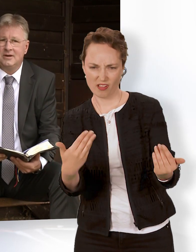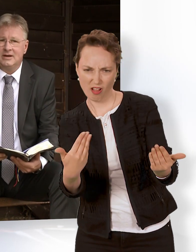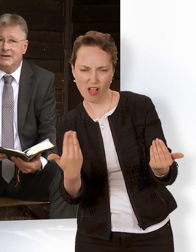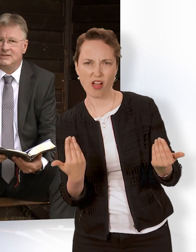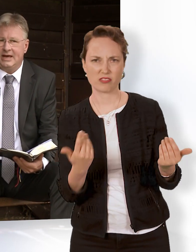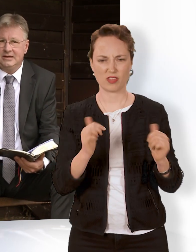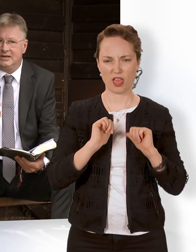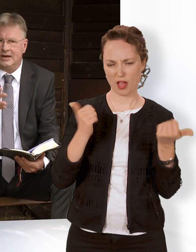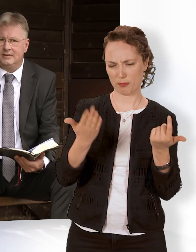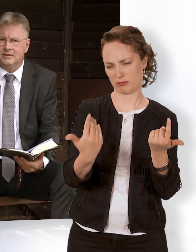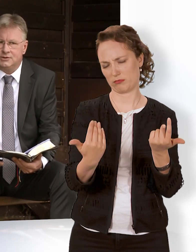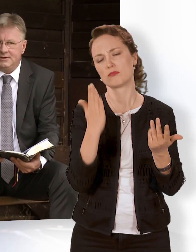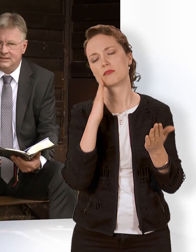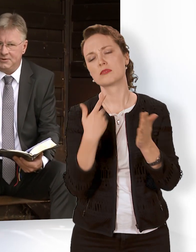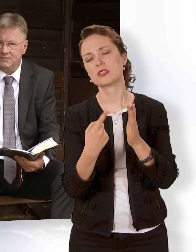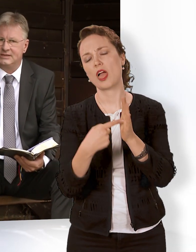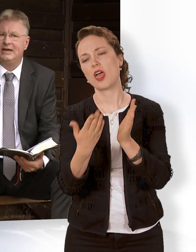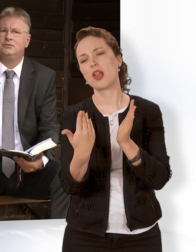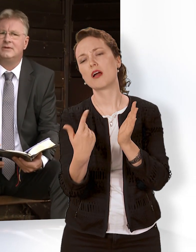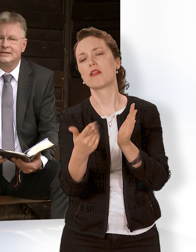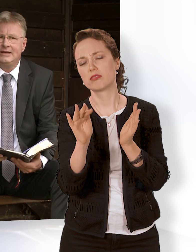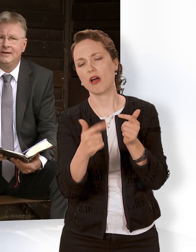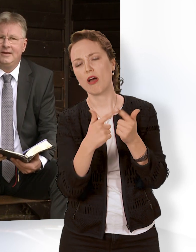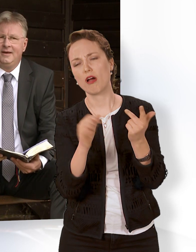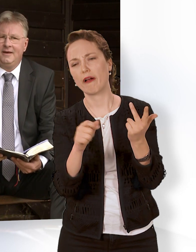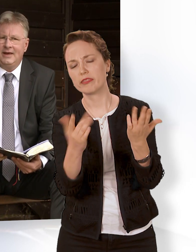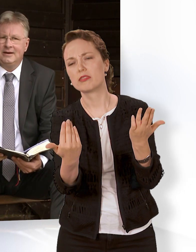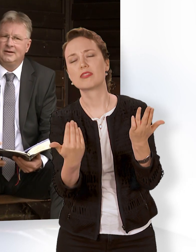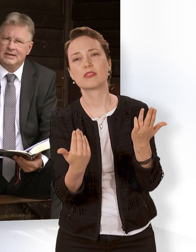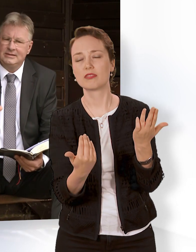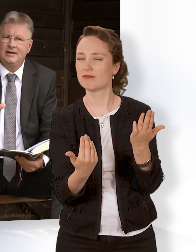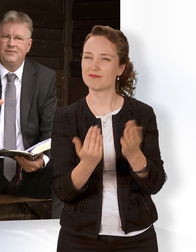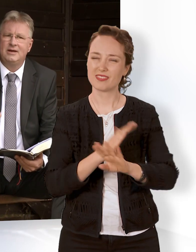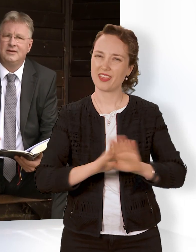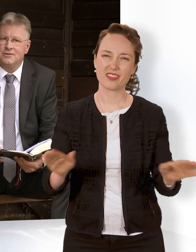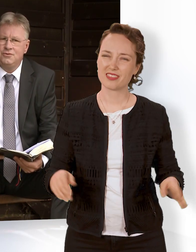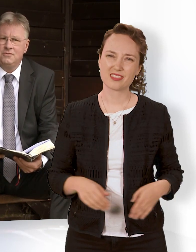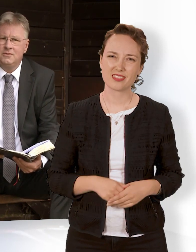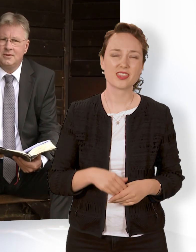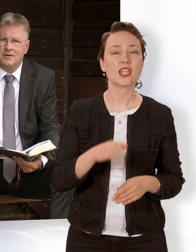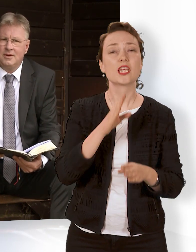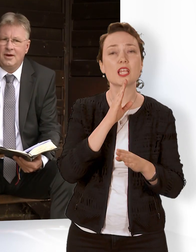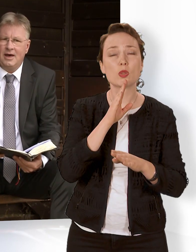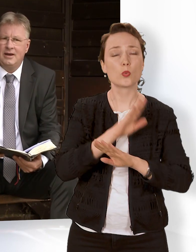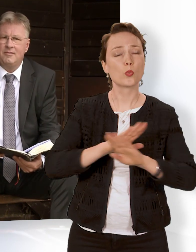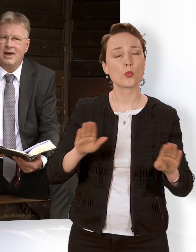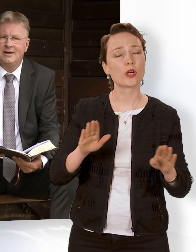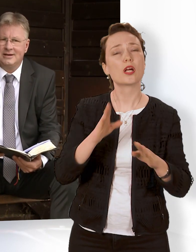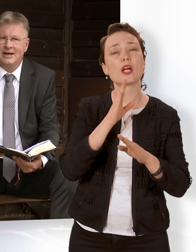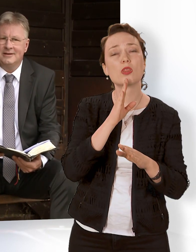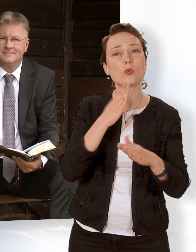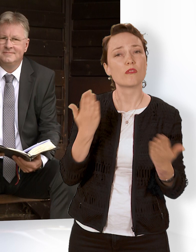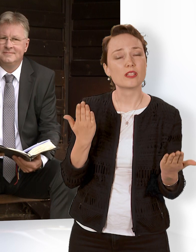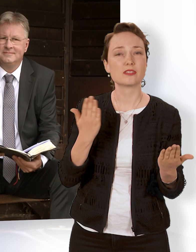deinem Leben zeigen, die garantieren sollen, dass man doch was hat und was kann. Nein, lass dir einfach genügen an